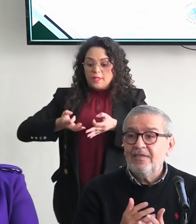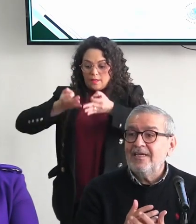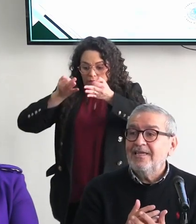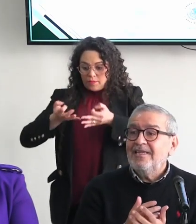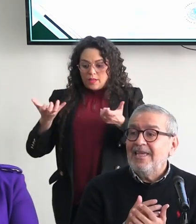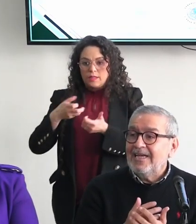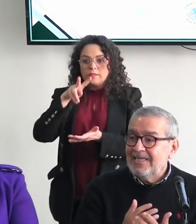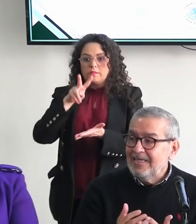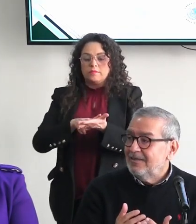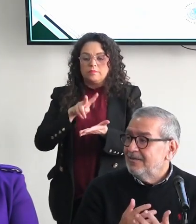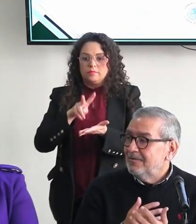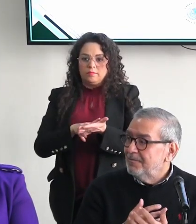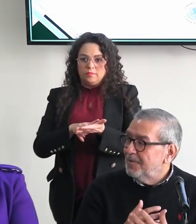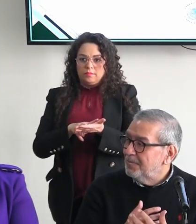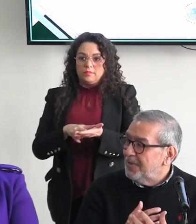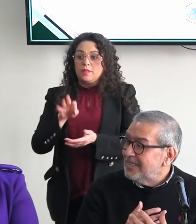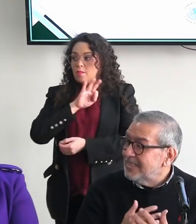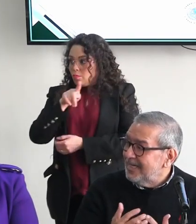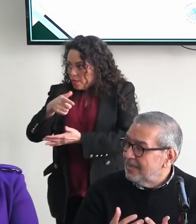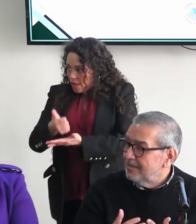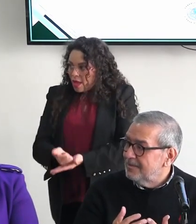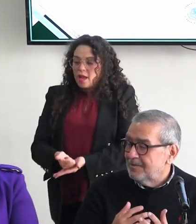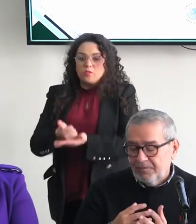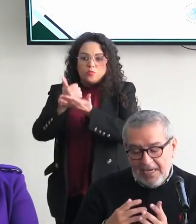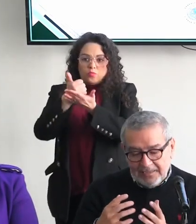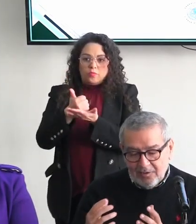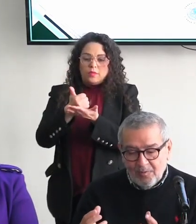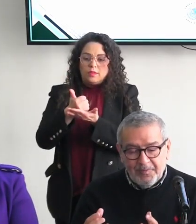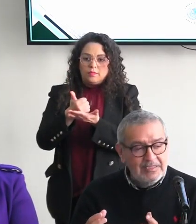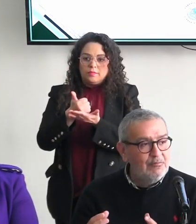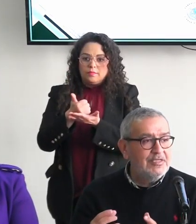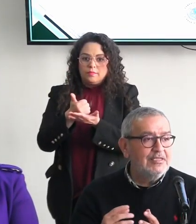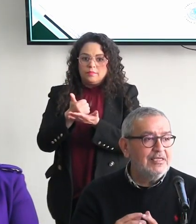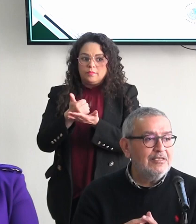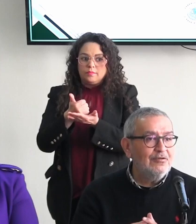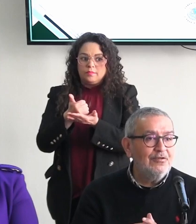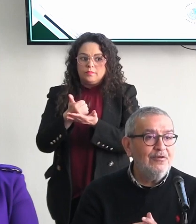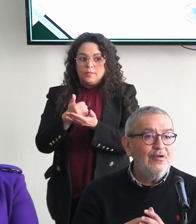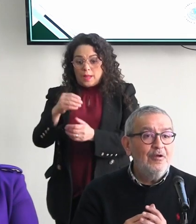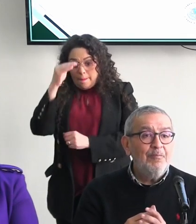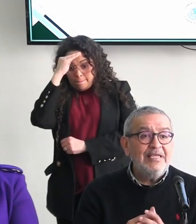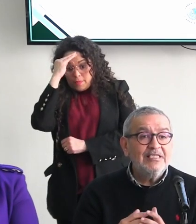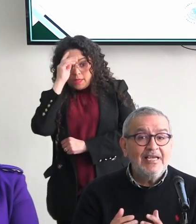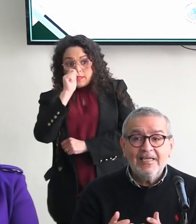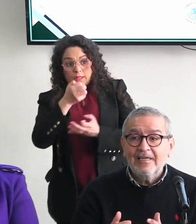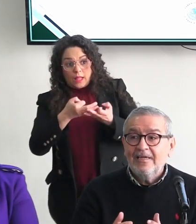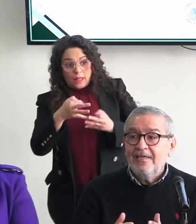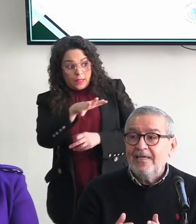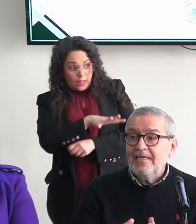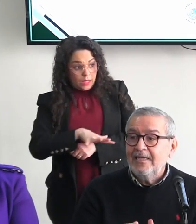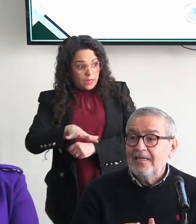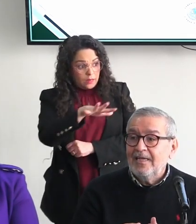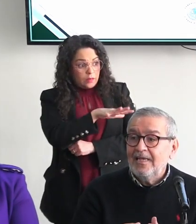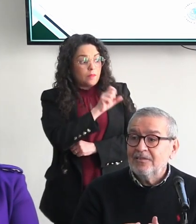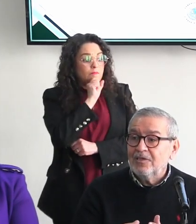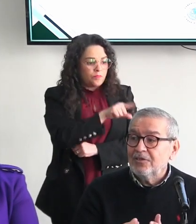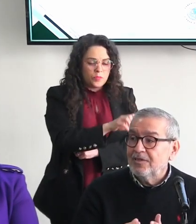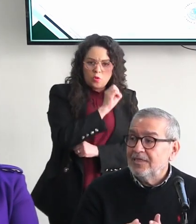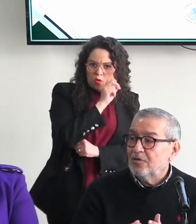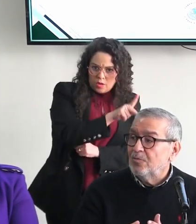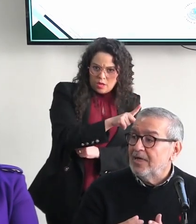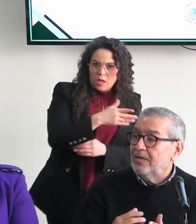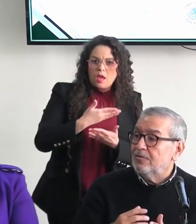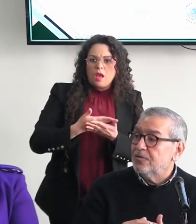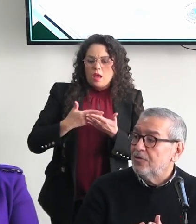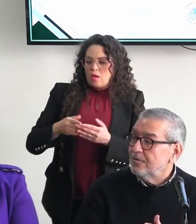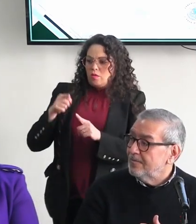nos ayude, y aquí pensar, así como pensamos en territorio, pensar en las